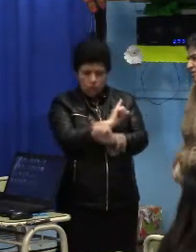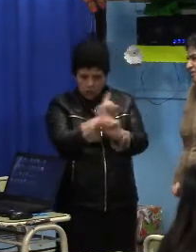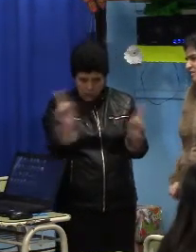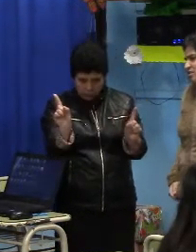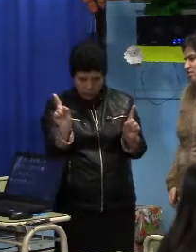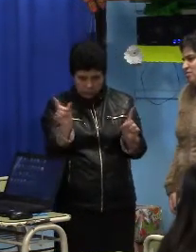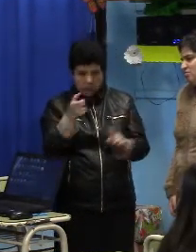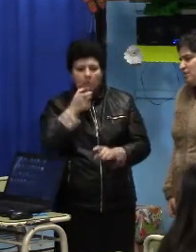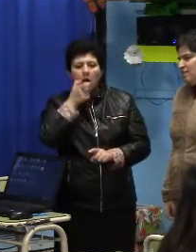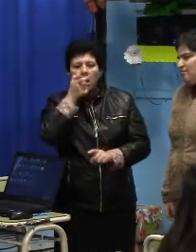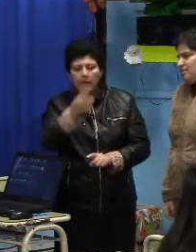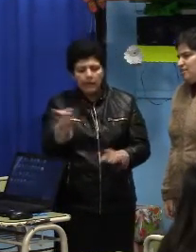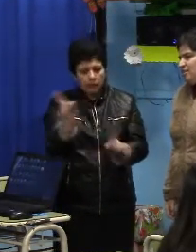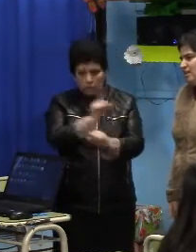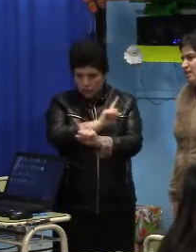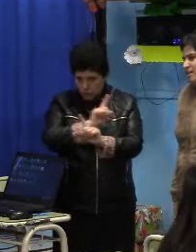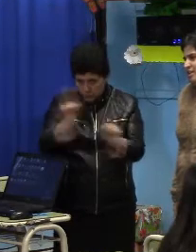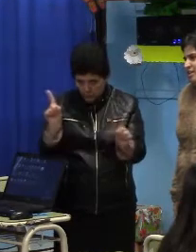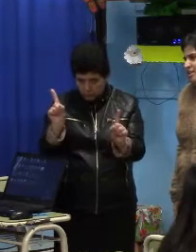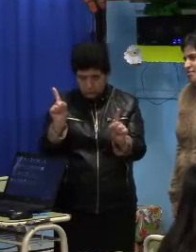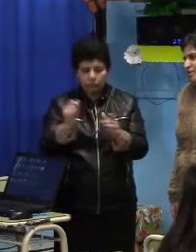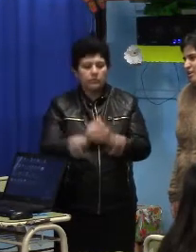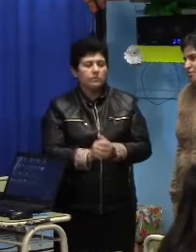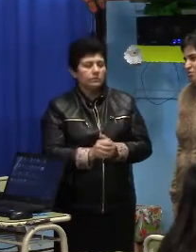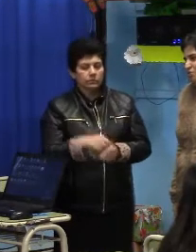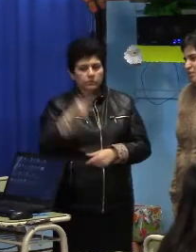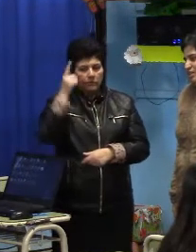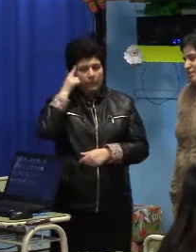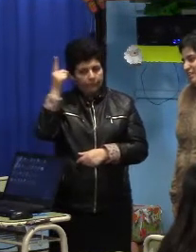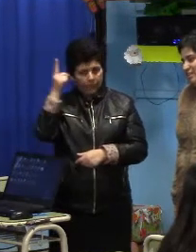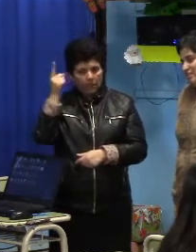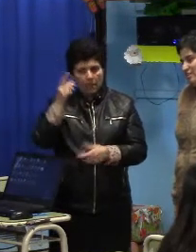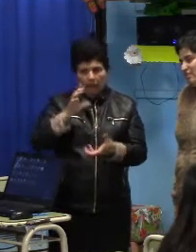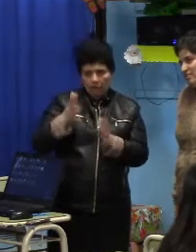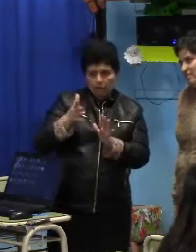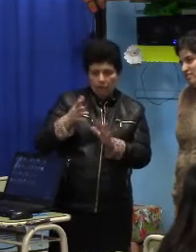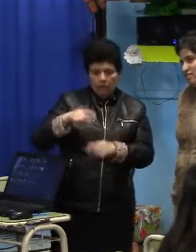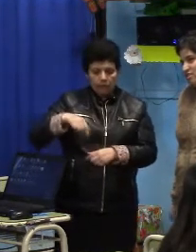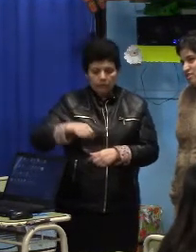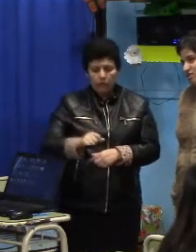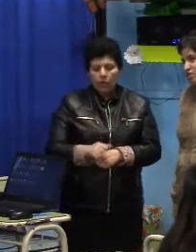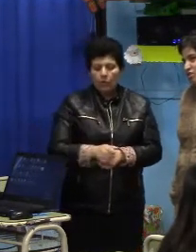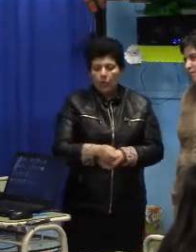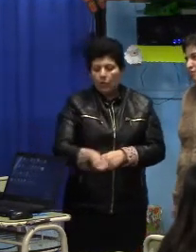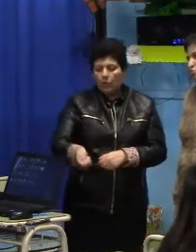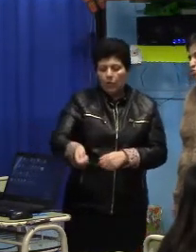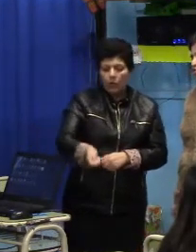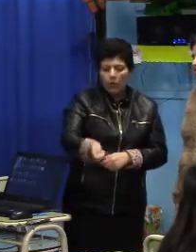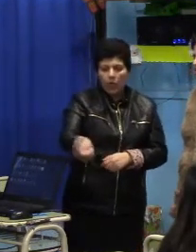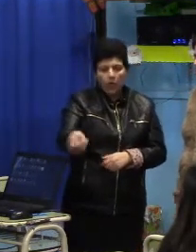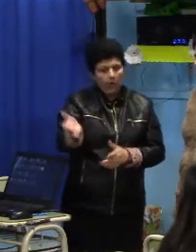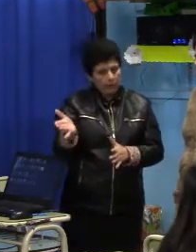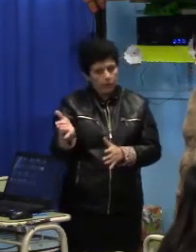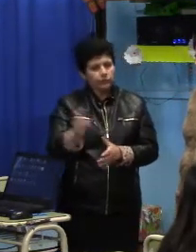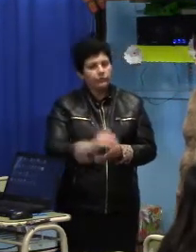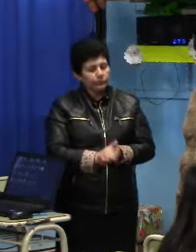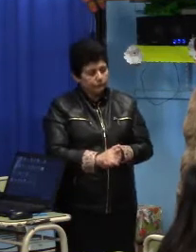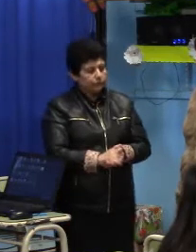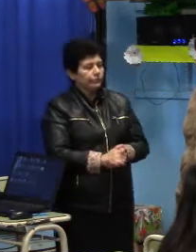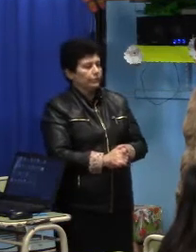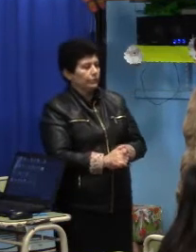Siempre piensen en el tema de la movilidad. Esto da para mucho más,